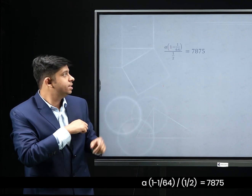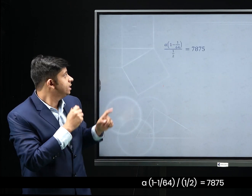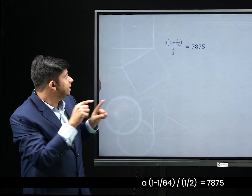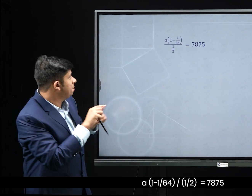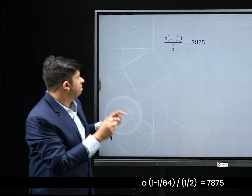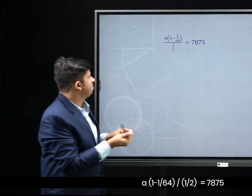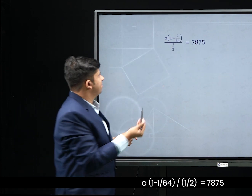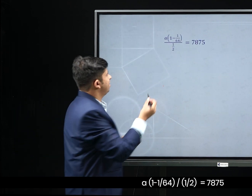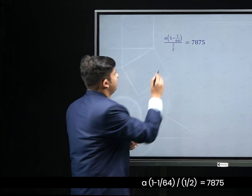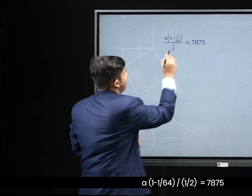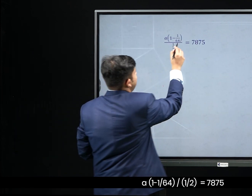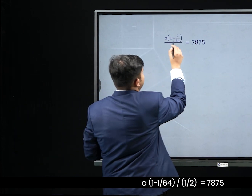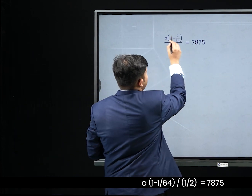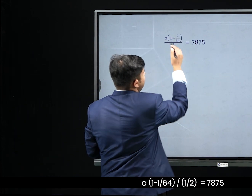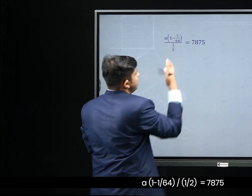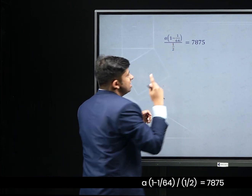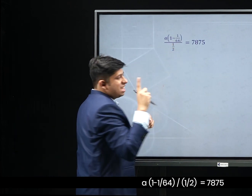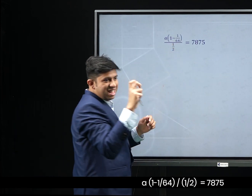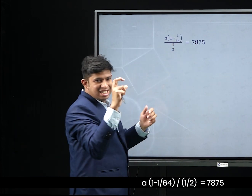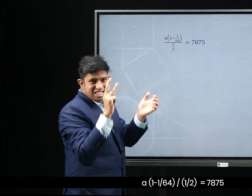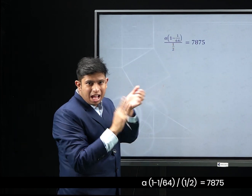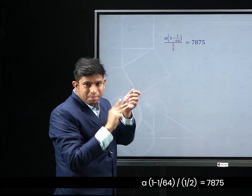एक 1 बटा आधा